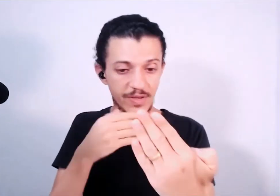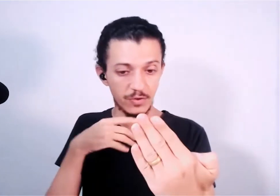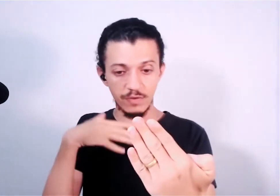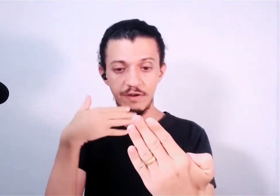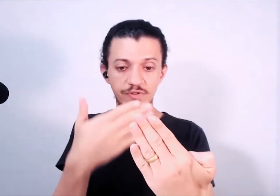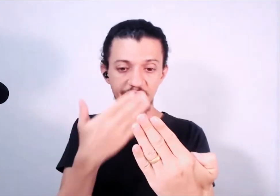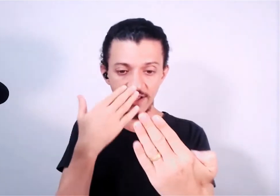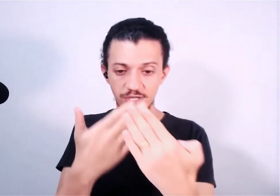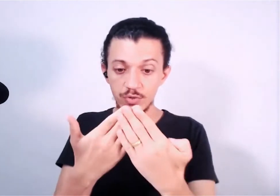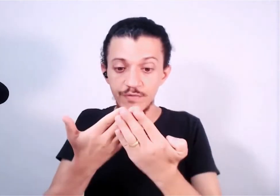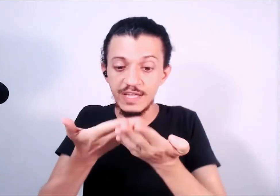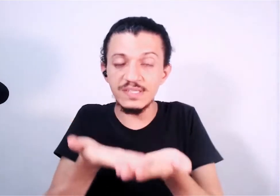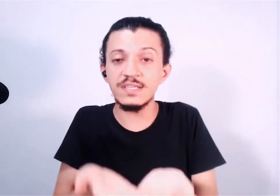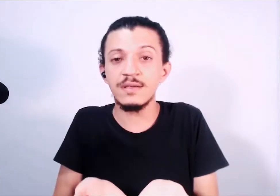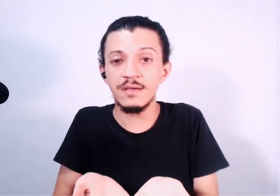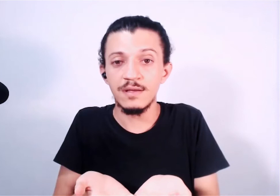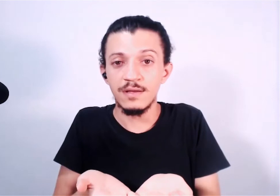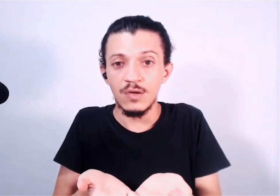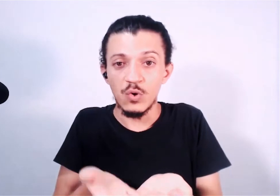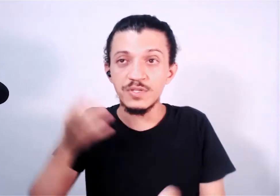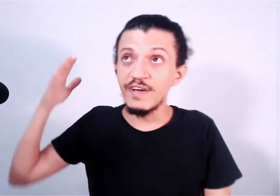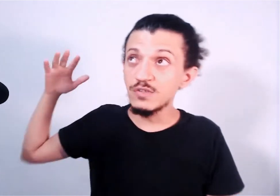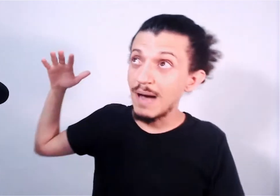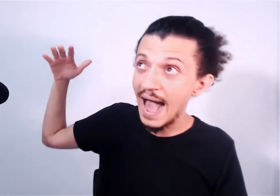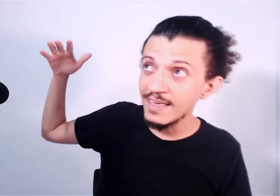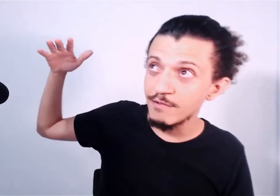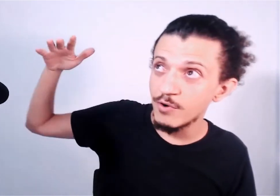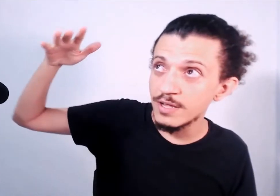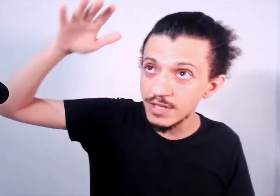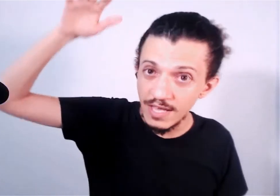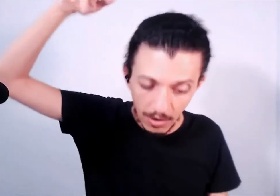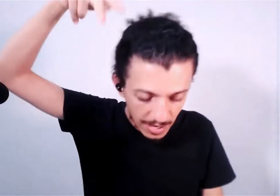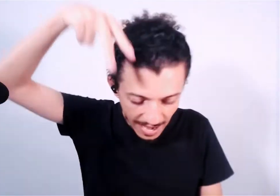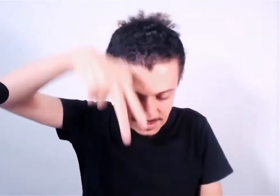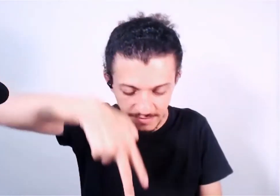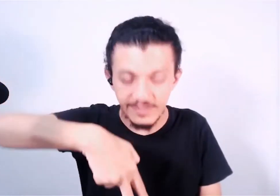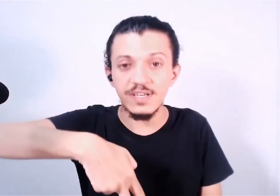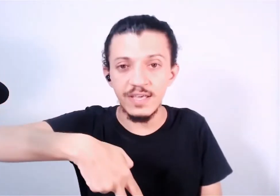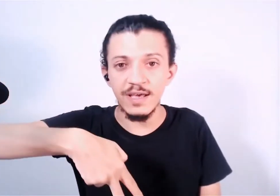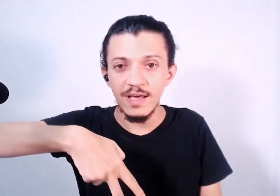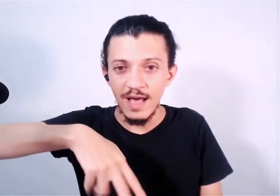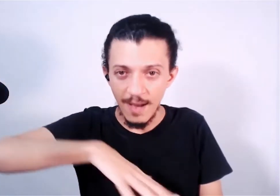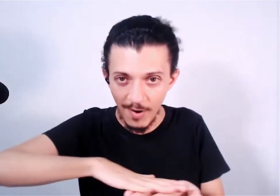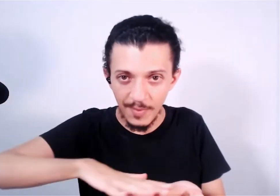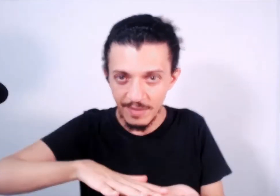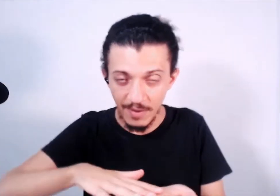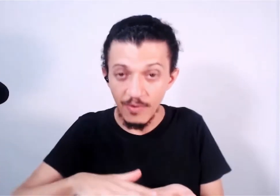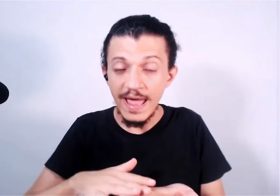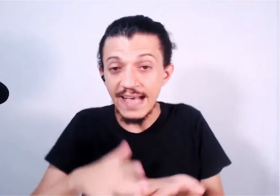aqui eu estou vendo de frente, eu estou vendo assim. Como se tivesse uma águia voando aqui, ela olhasse e visse aqui, a palma da minha mão, é assim que